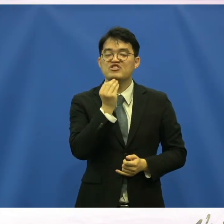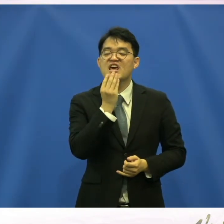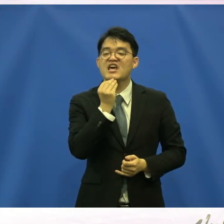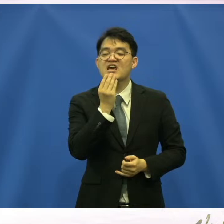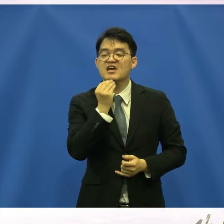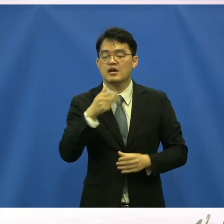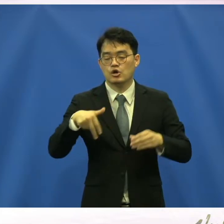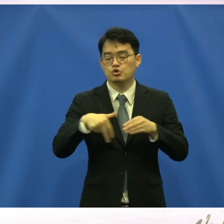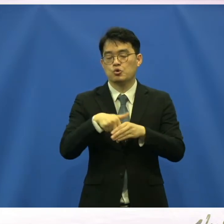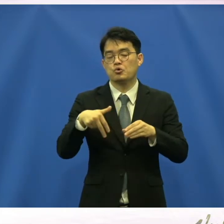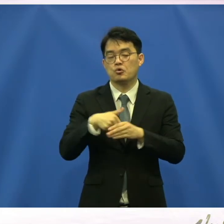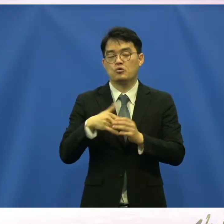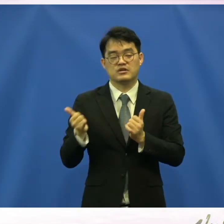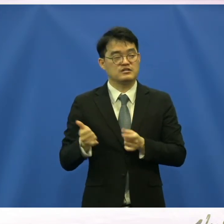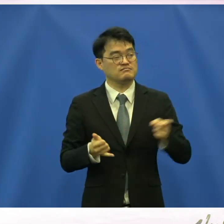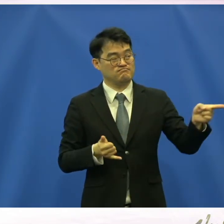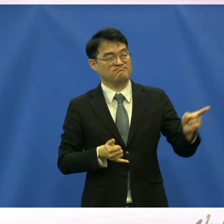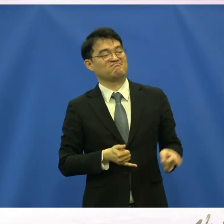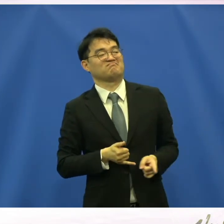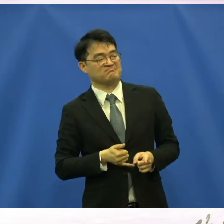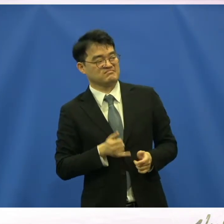말했어요.